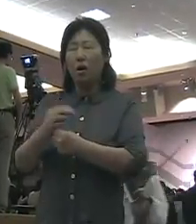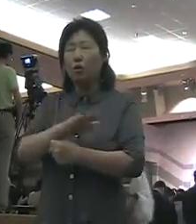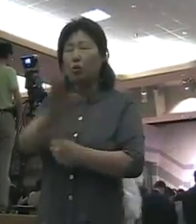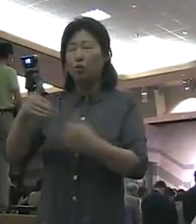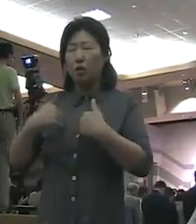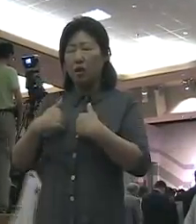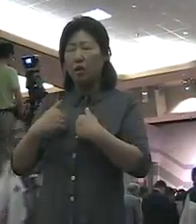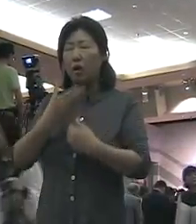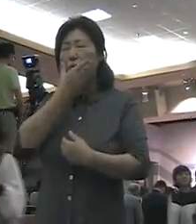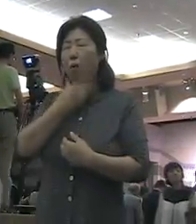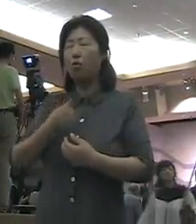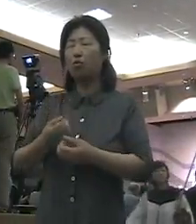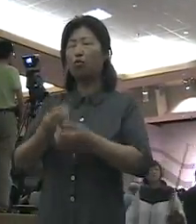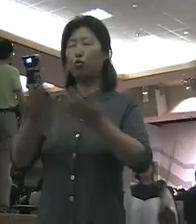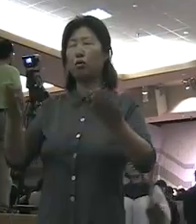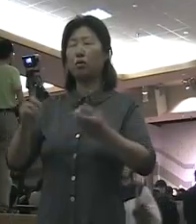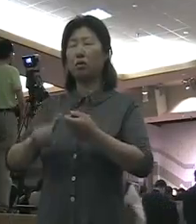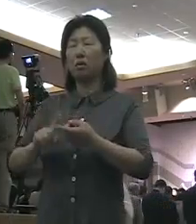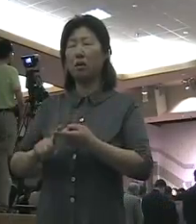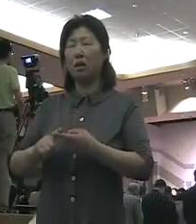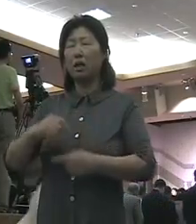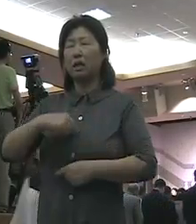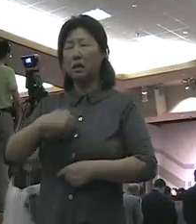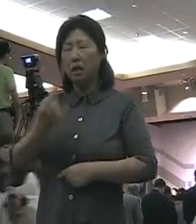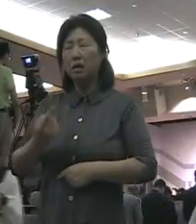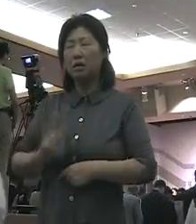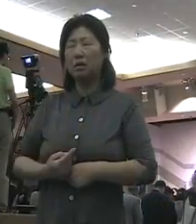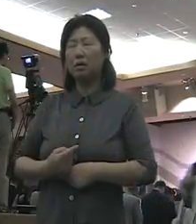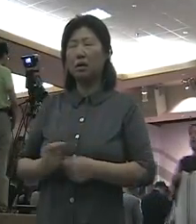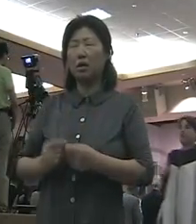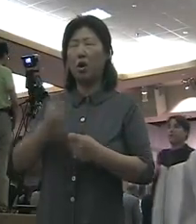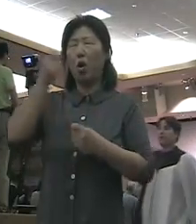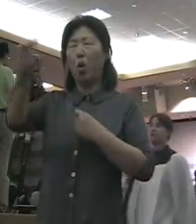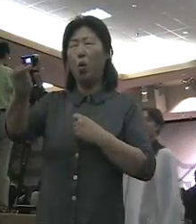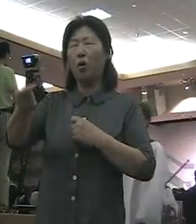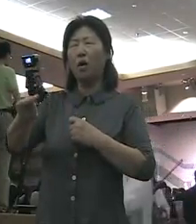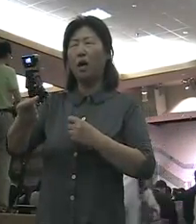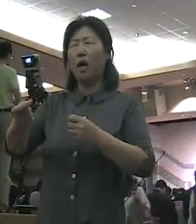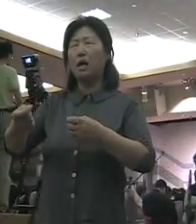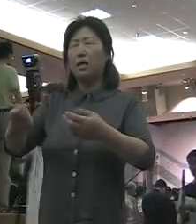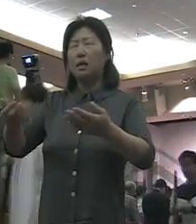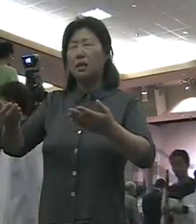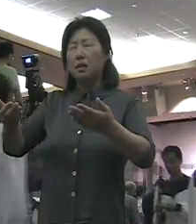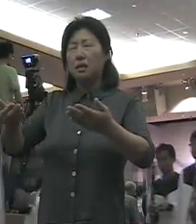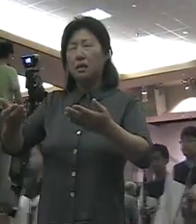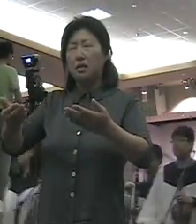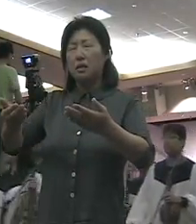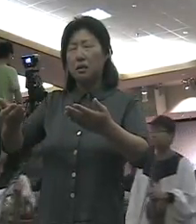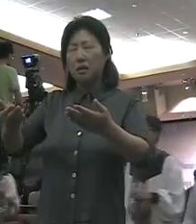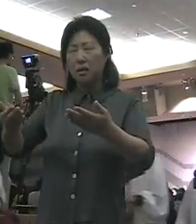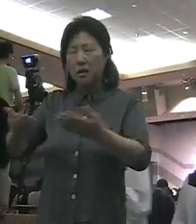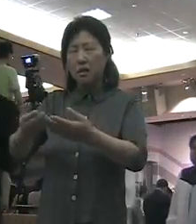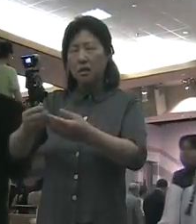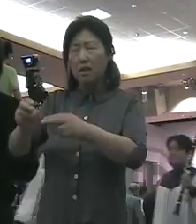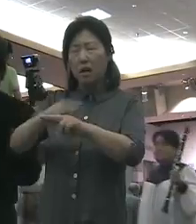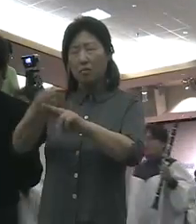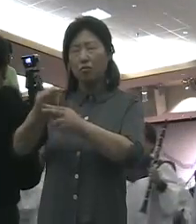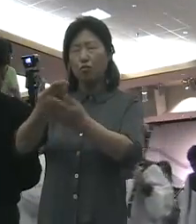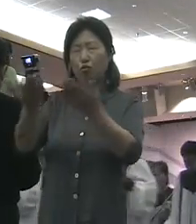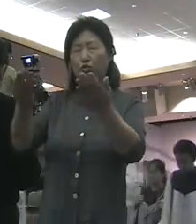우리에게 복을 주시되 자신을 우리의 영원한 기업, 영원한 상급으로 주시기를 원하신 하나님